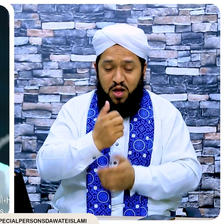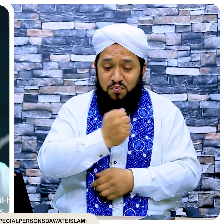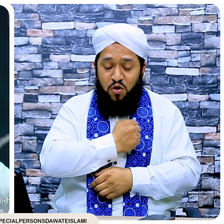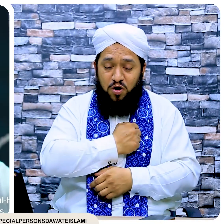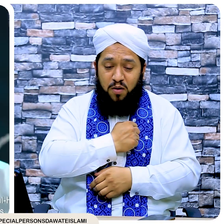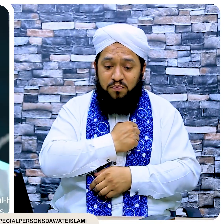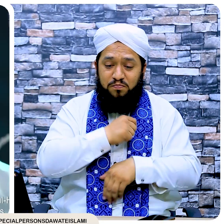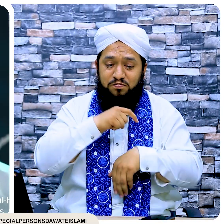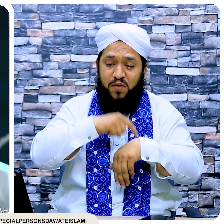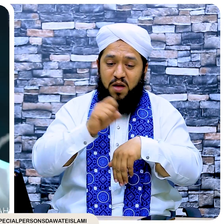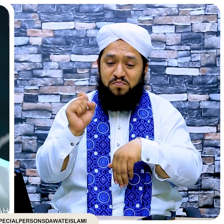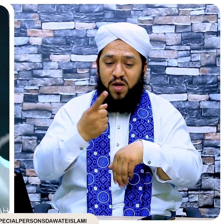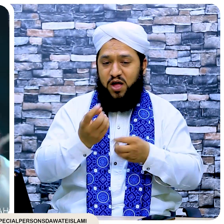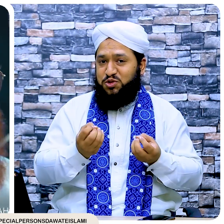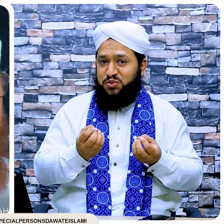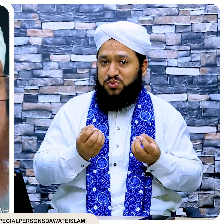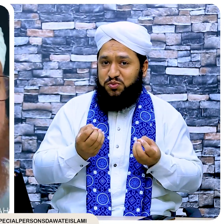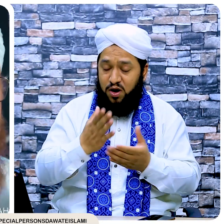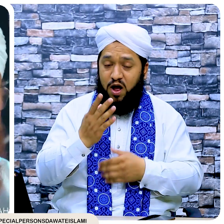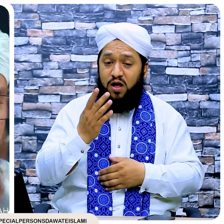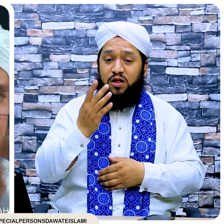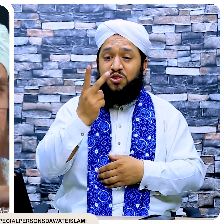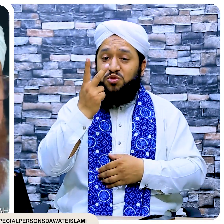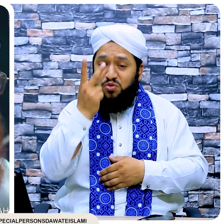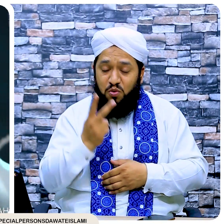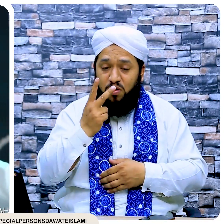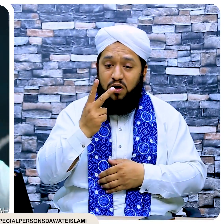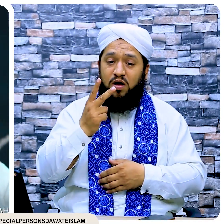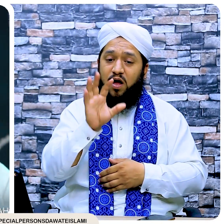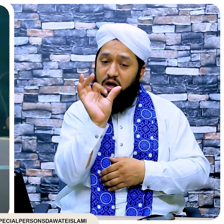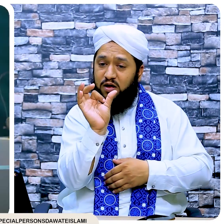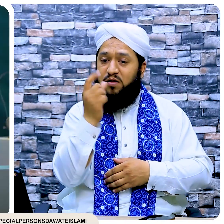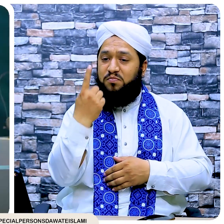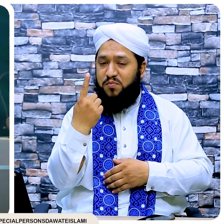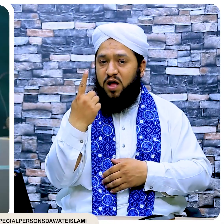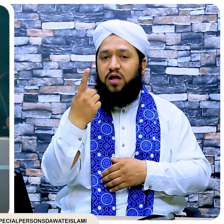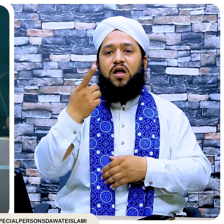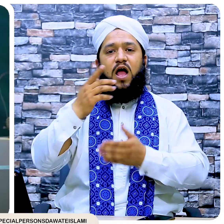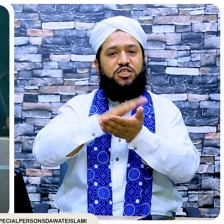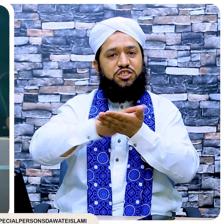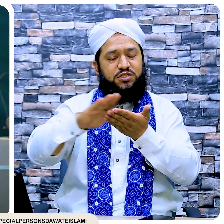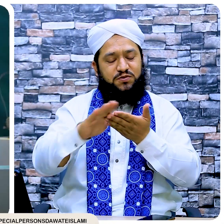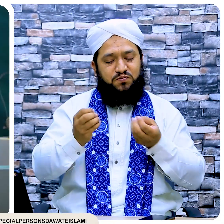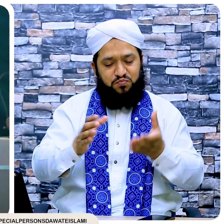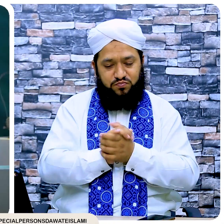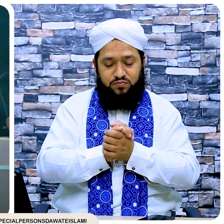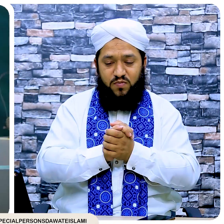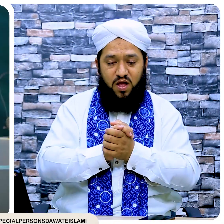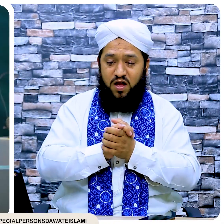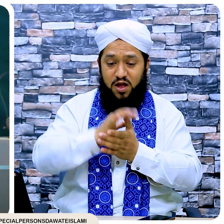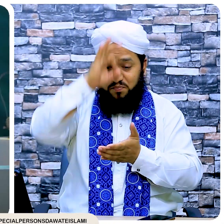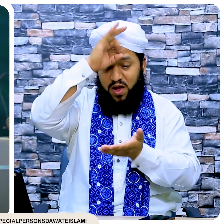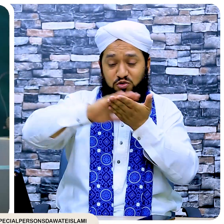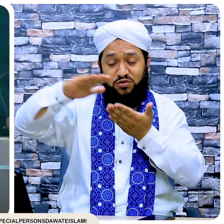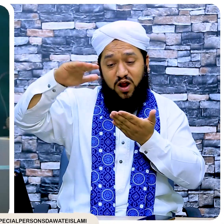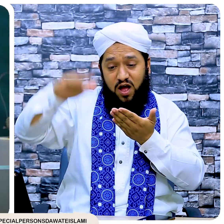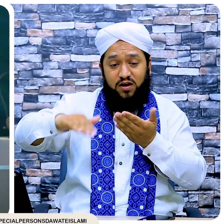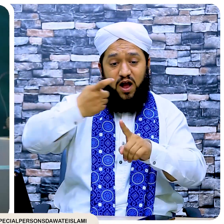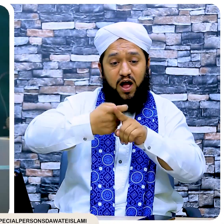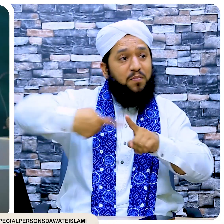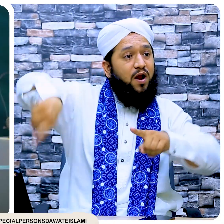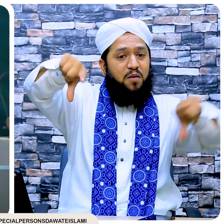مہینہ سٹارٹ ہو چکا تھا۔ ناظرین، 2 محرم سن 61 ہجری کا دن تھا جب امام حسین رضی اللہ تعالیٰ عنہ کربلا کے